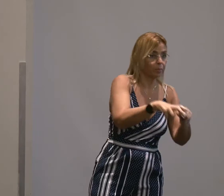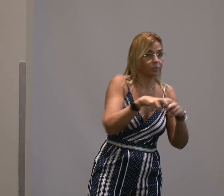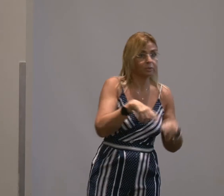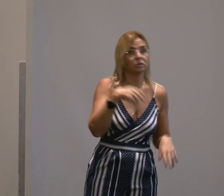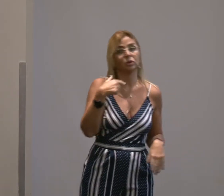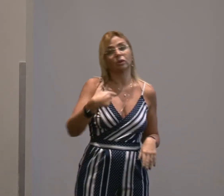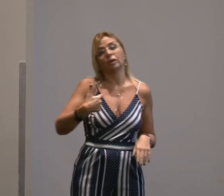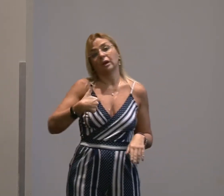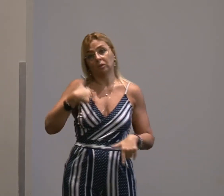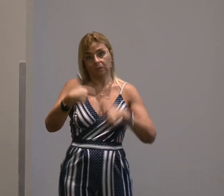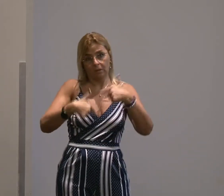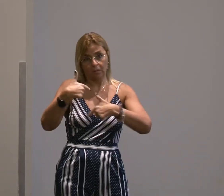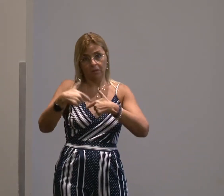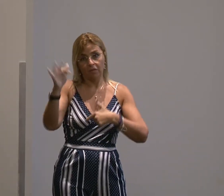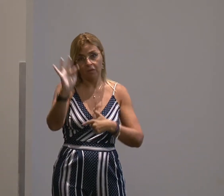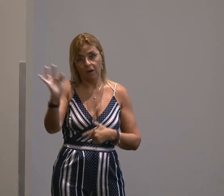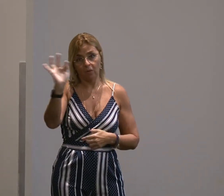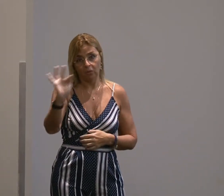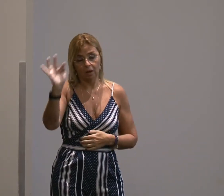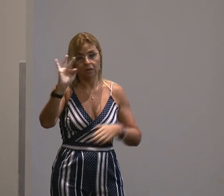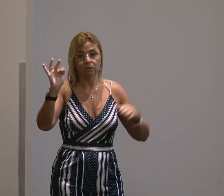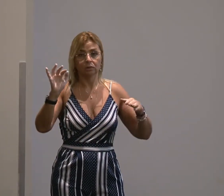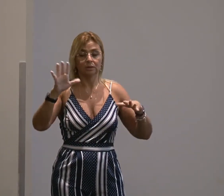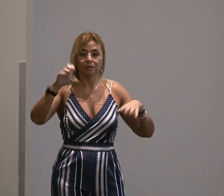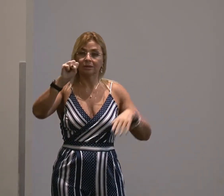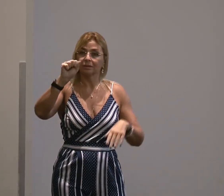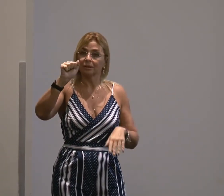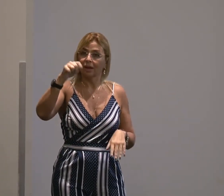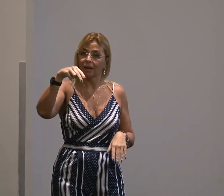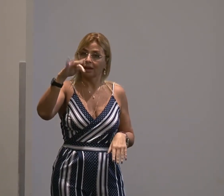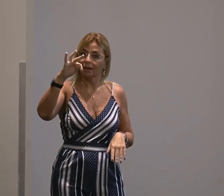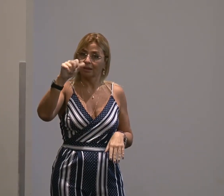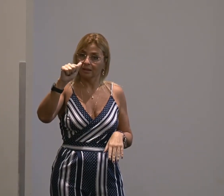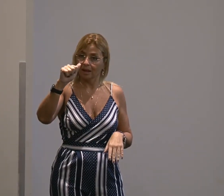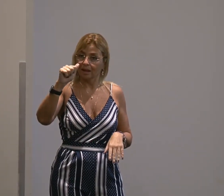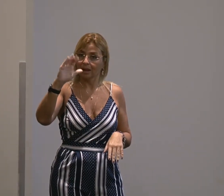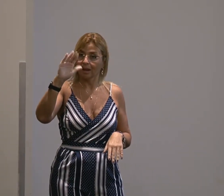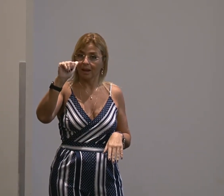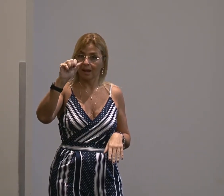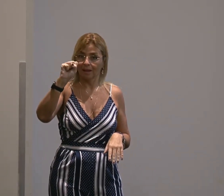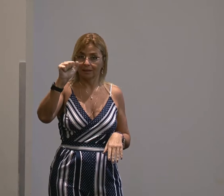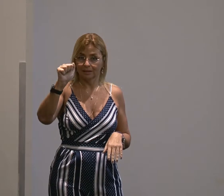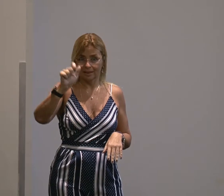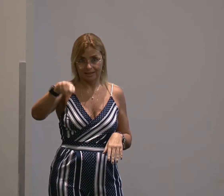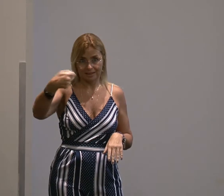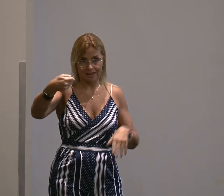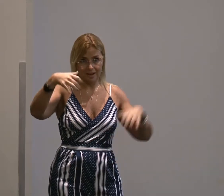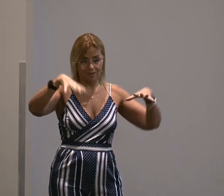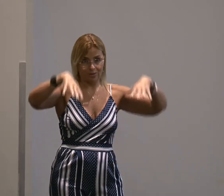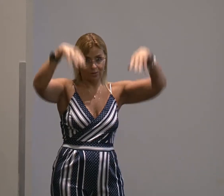vão conseguir se desenvolver sem grandes questões. Eu trabalho na faculdade Santa